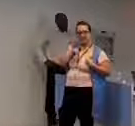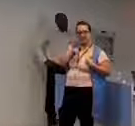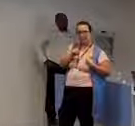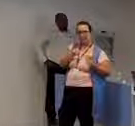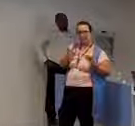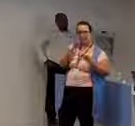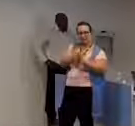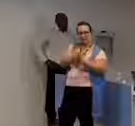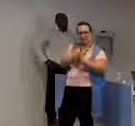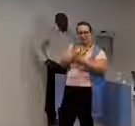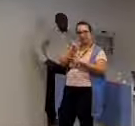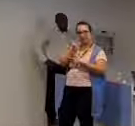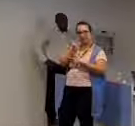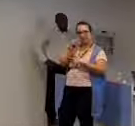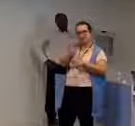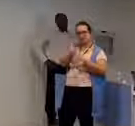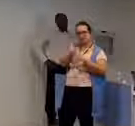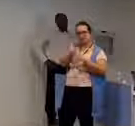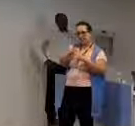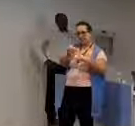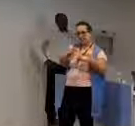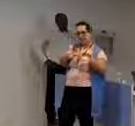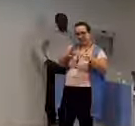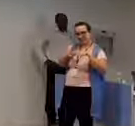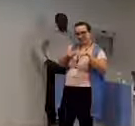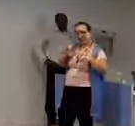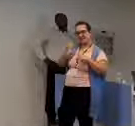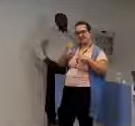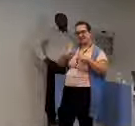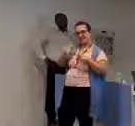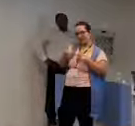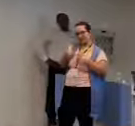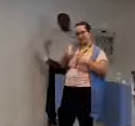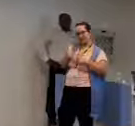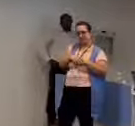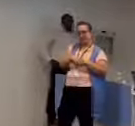ter erros lá na frente que me levem a retrabalhos indesejados.